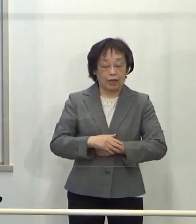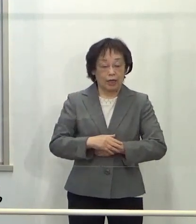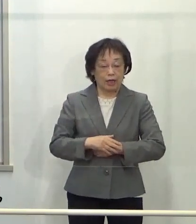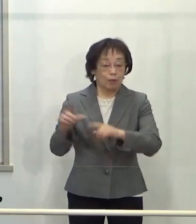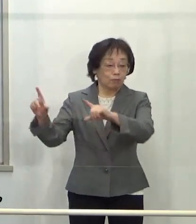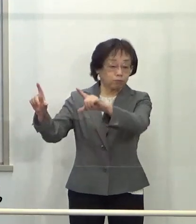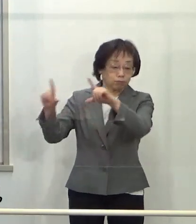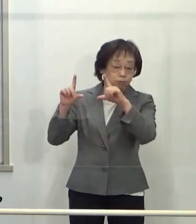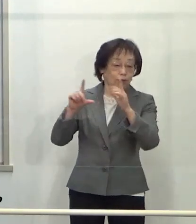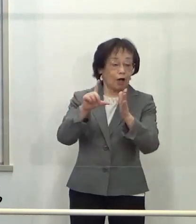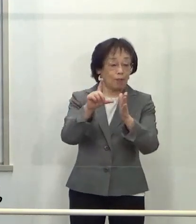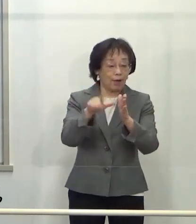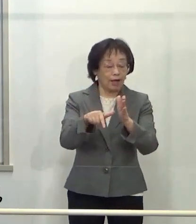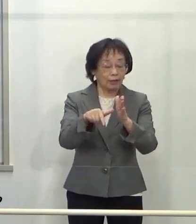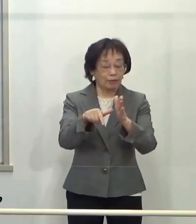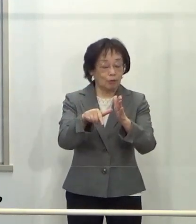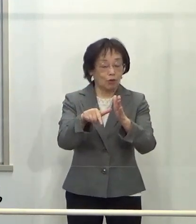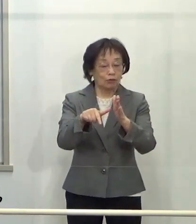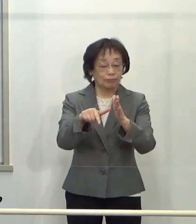場合に、市として